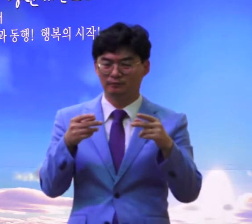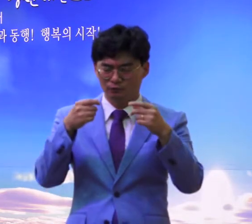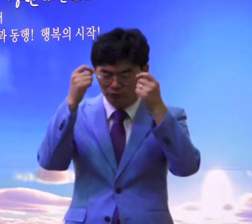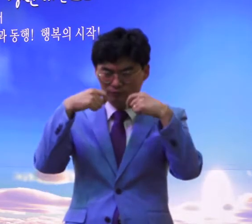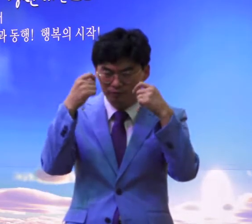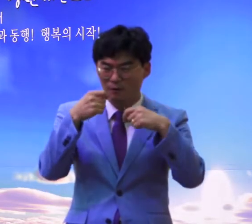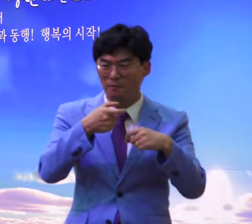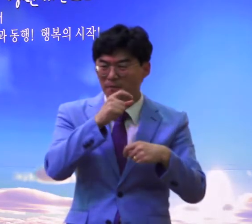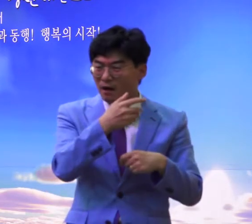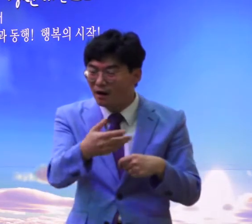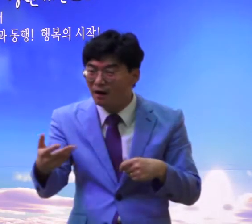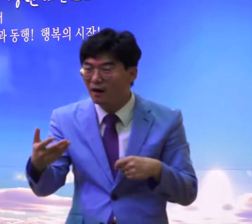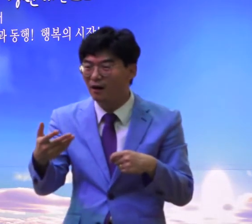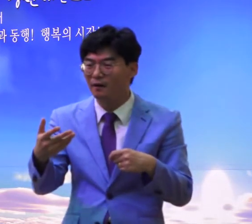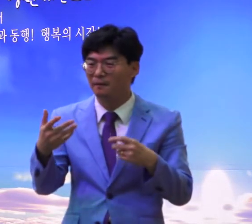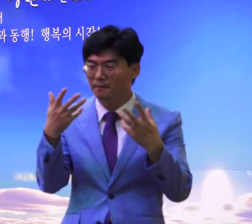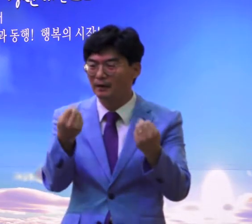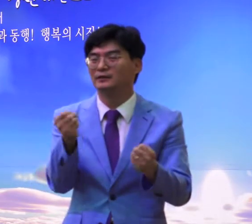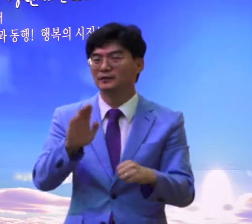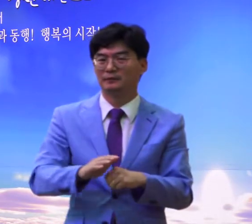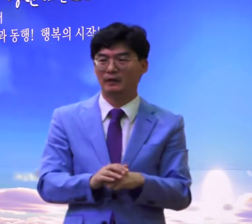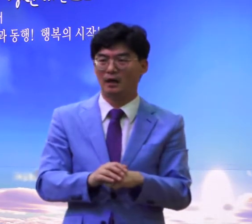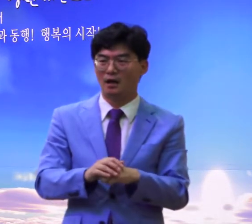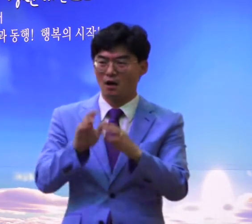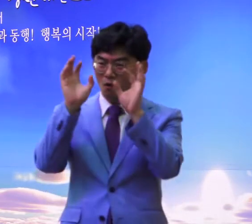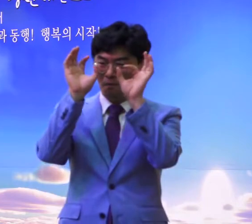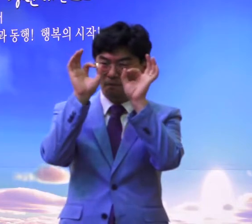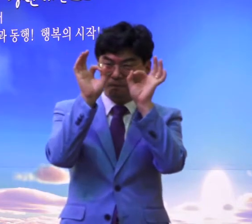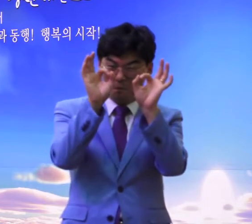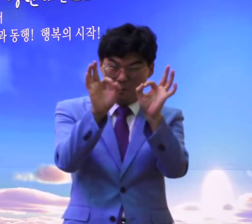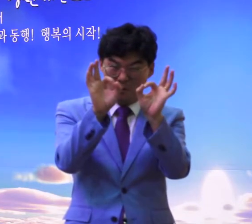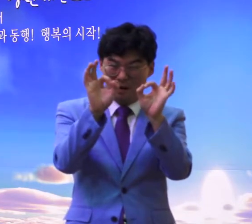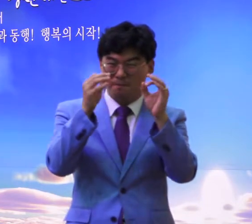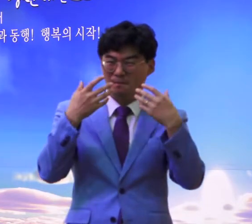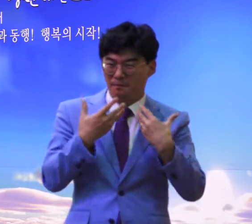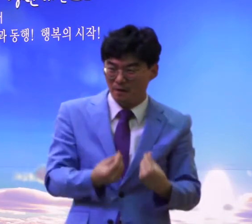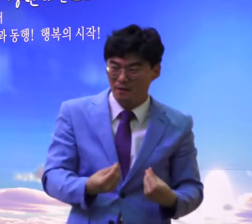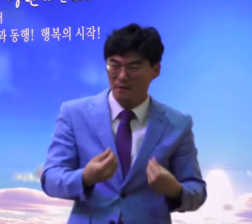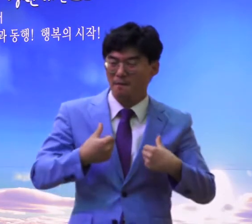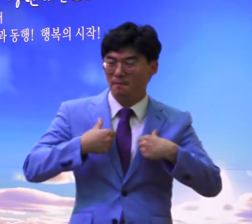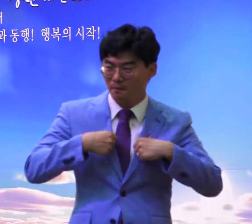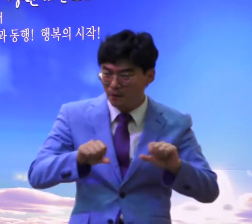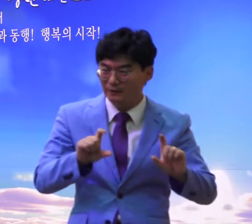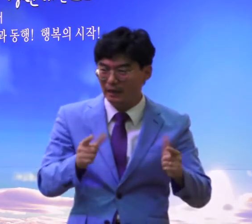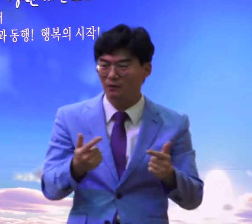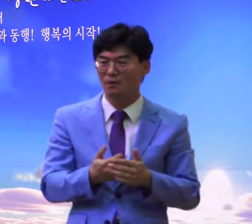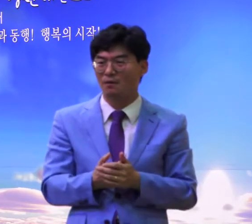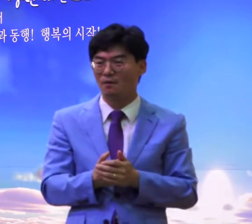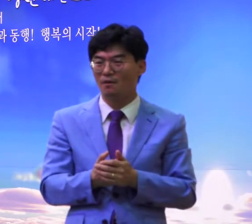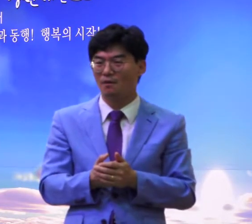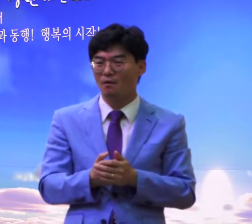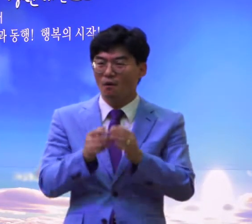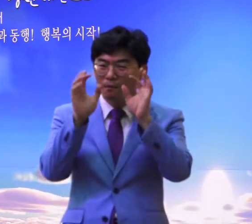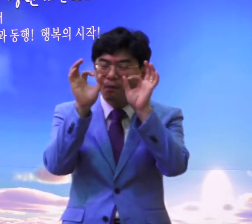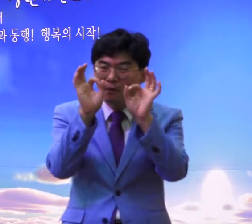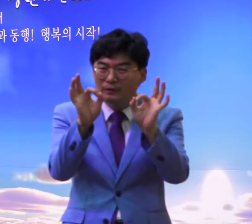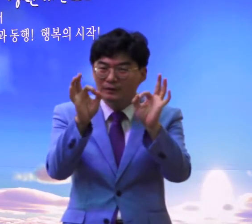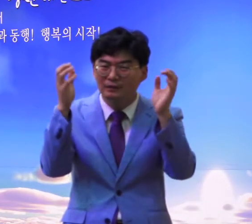흐르지만 눈에 보이는 것을 바라보고 좌절하고 포기하지 않고 보이는 현상 너머에서